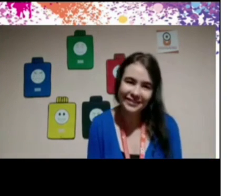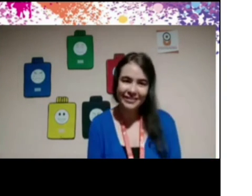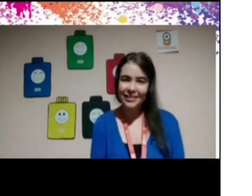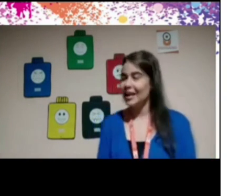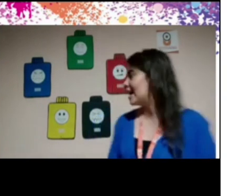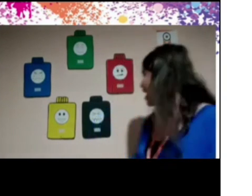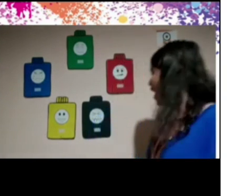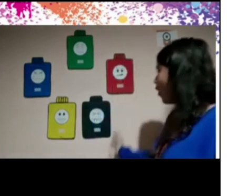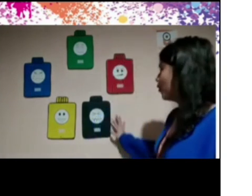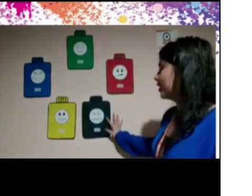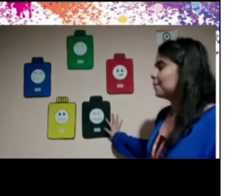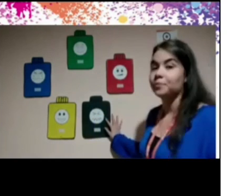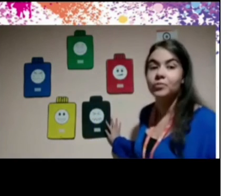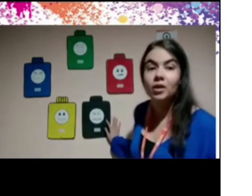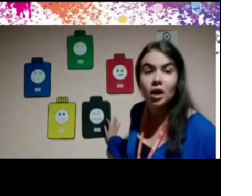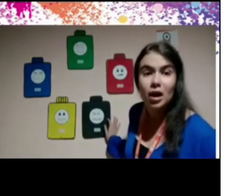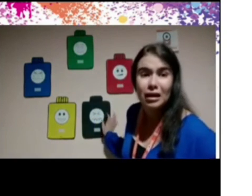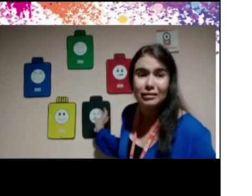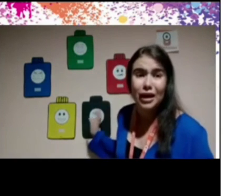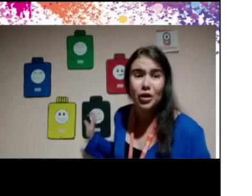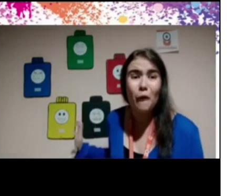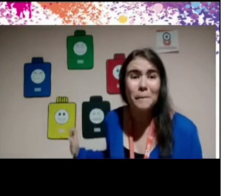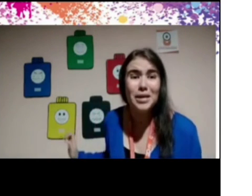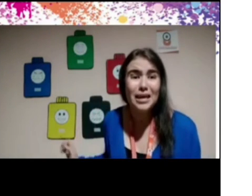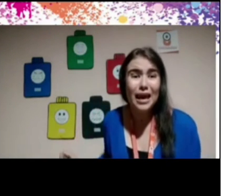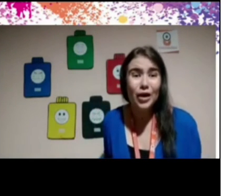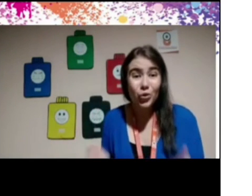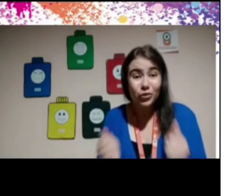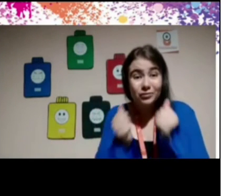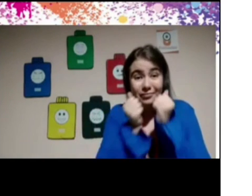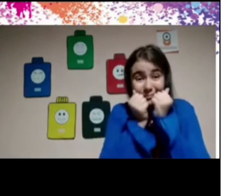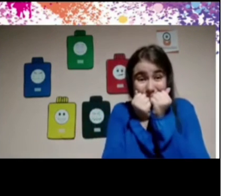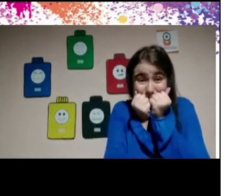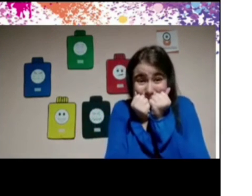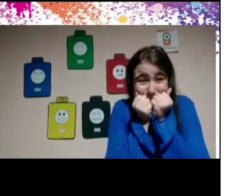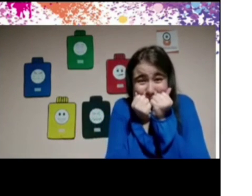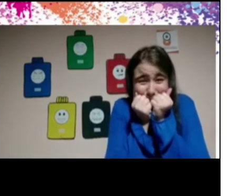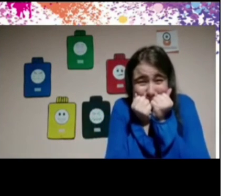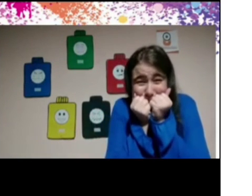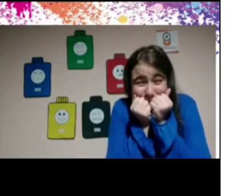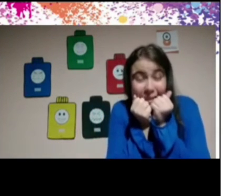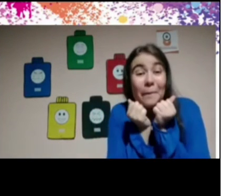bien. Ahora tengo miedo.